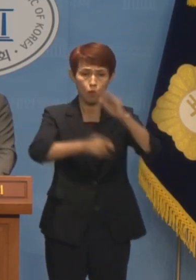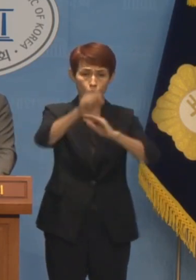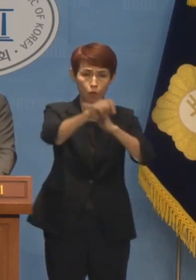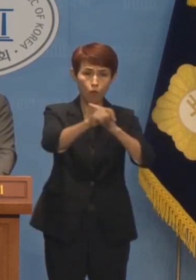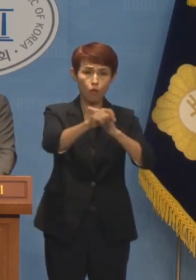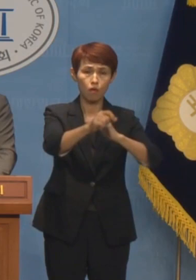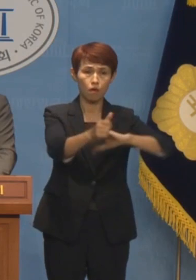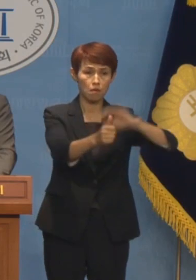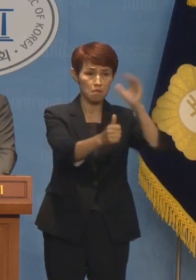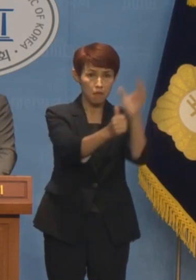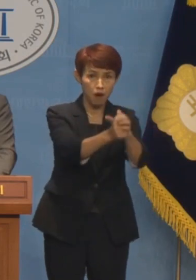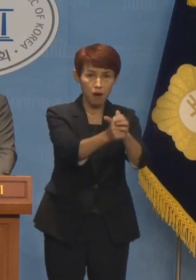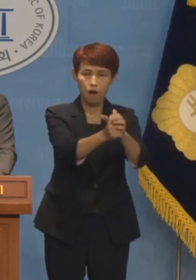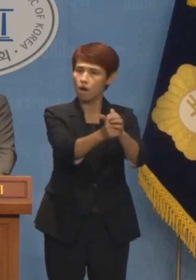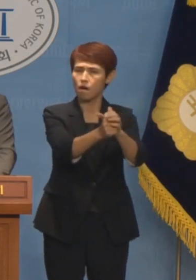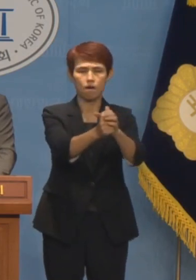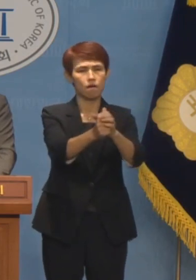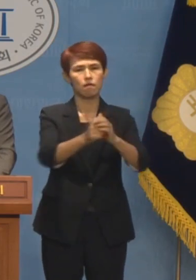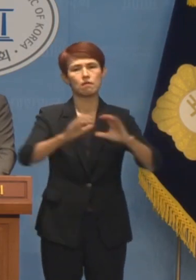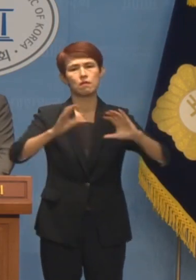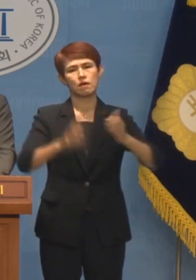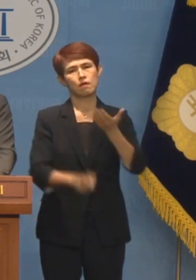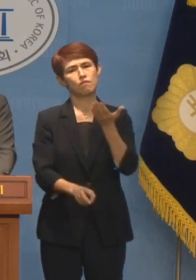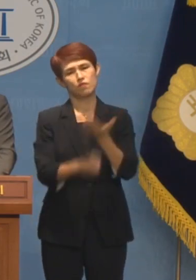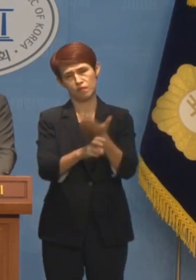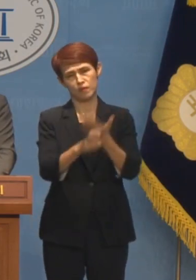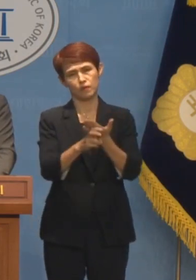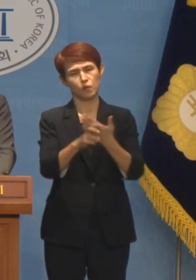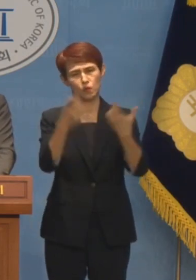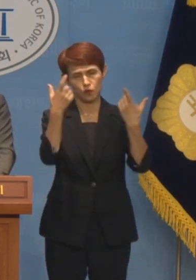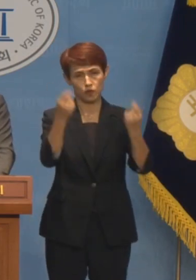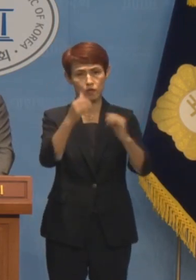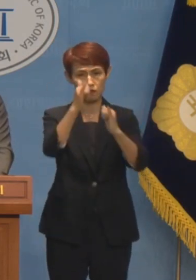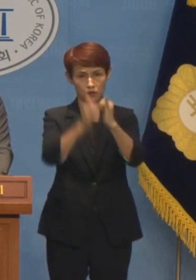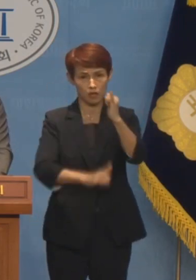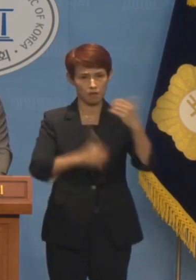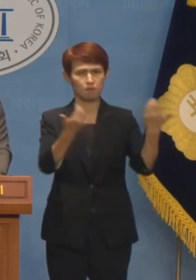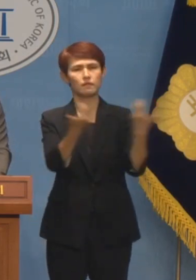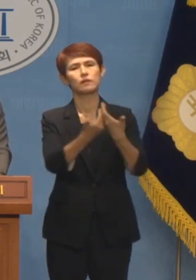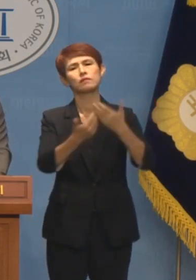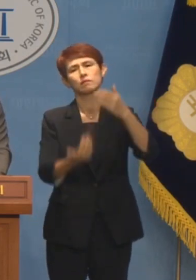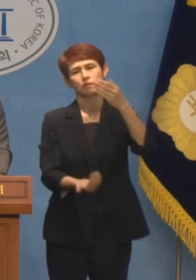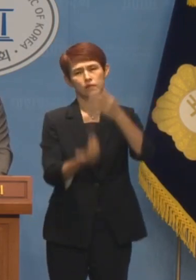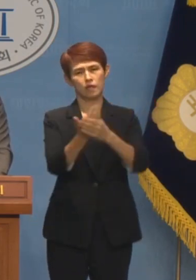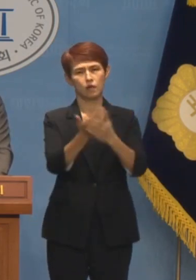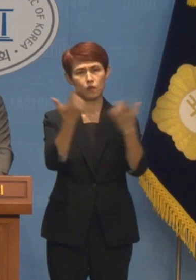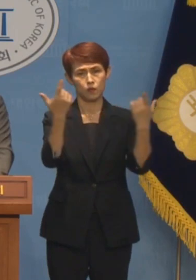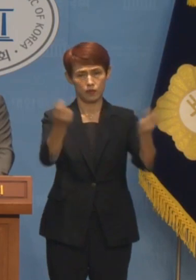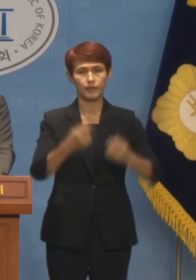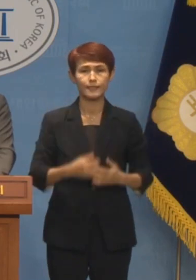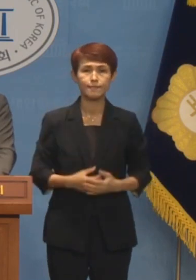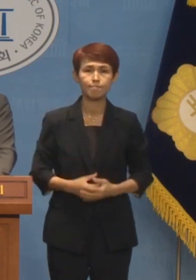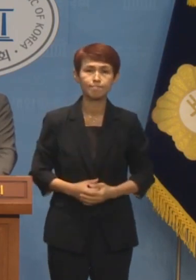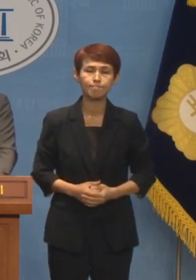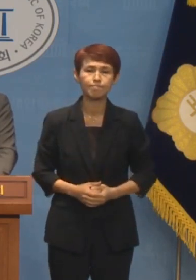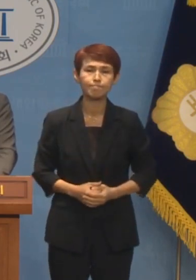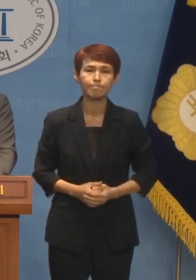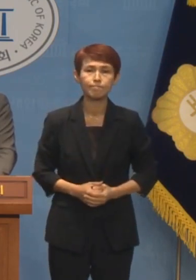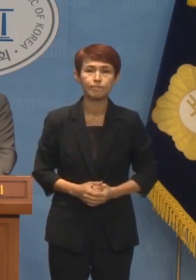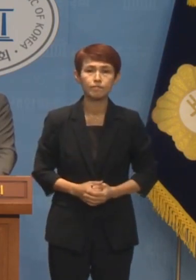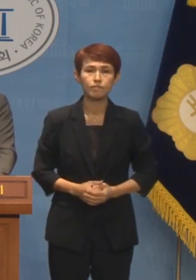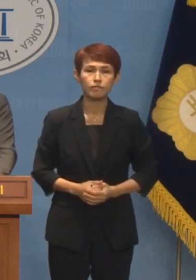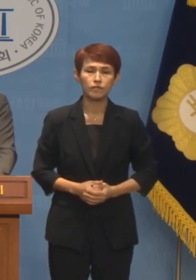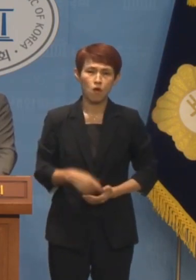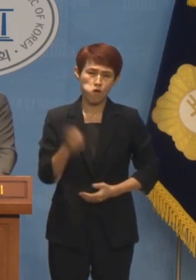진출하는 것이야말로 반헌법적이고 반역사적 사태라 하지 않을 수 없습니다.